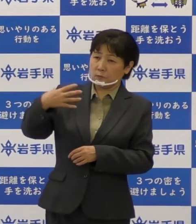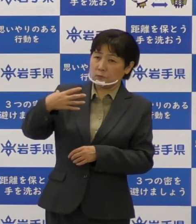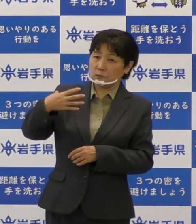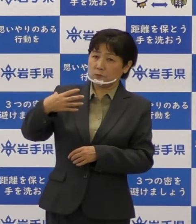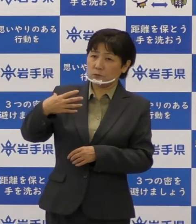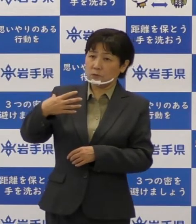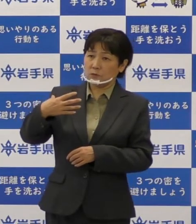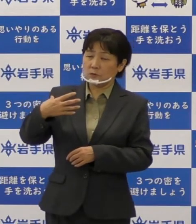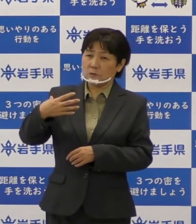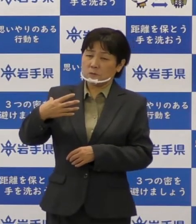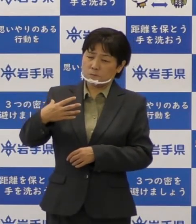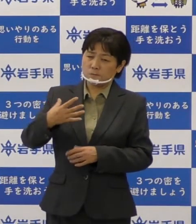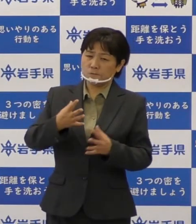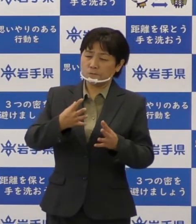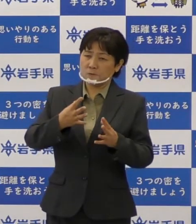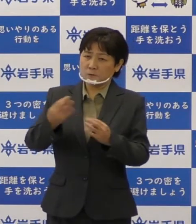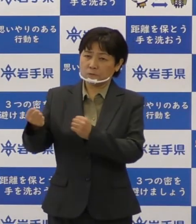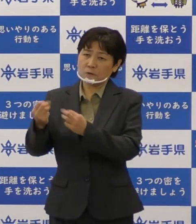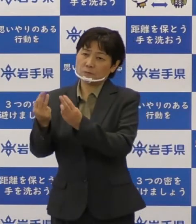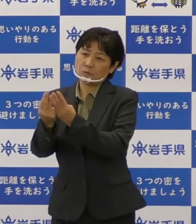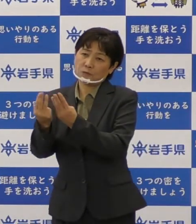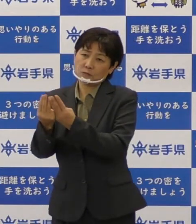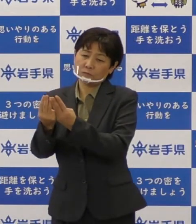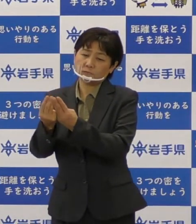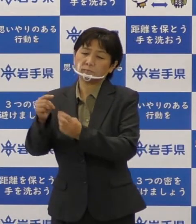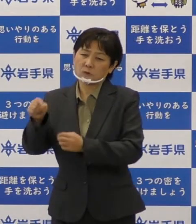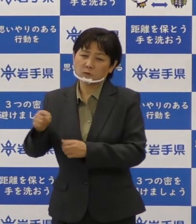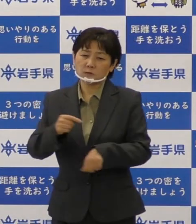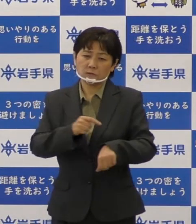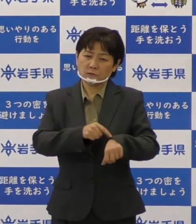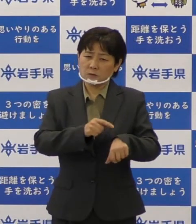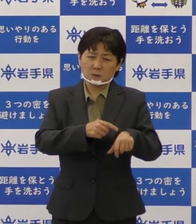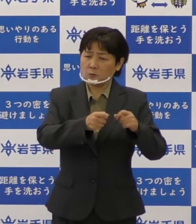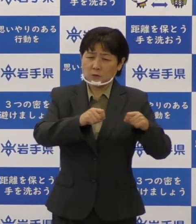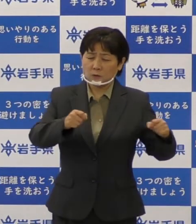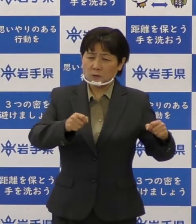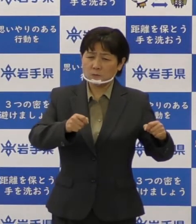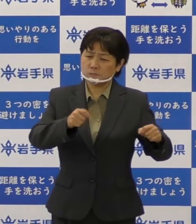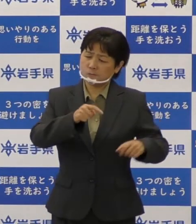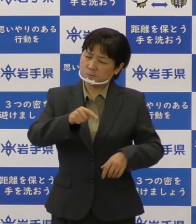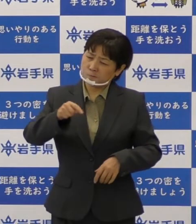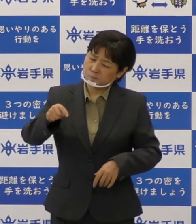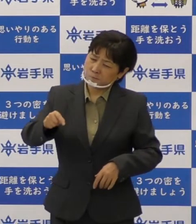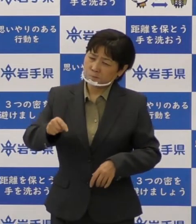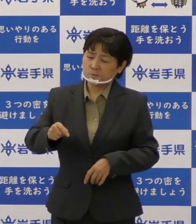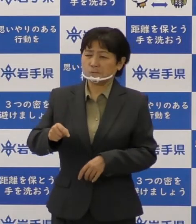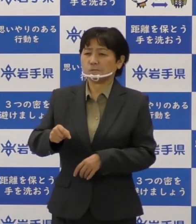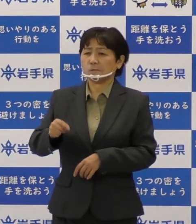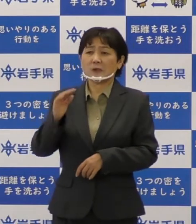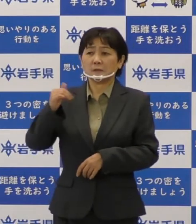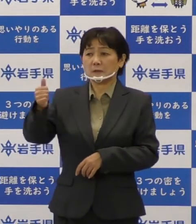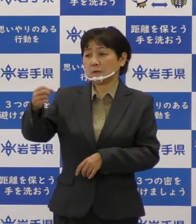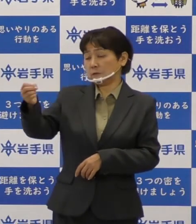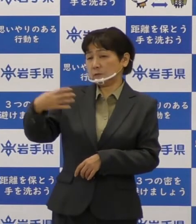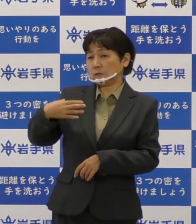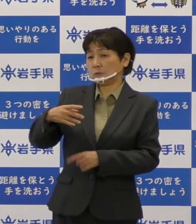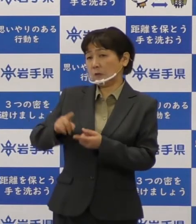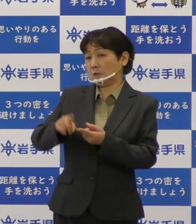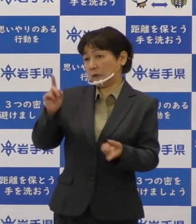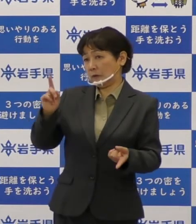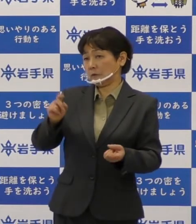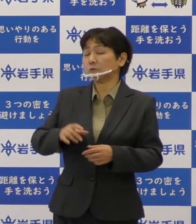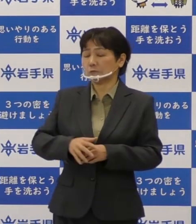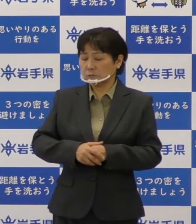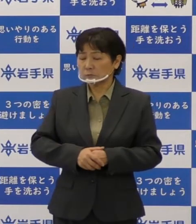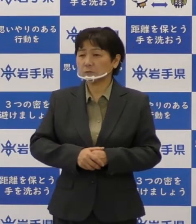接触というのは避けるように求めてきたところだと思いますけれども、中期会議の話では、知事は会